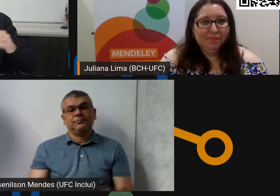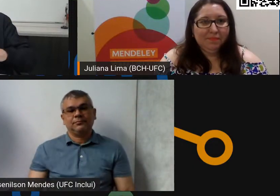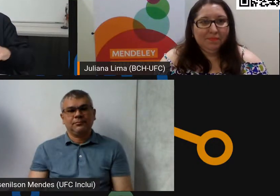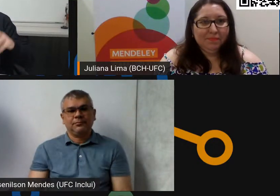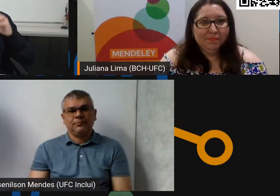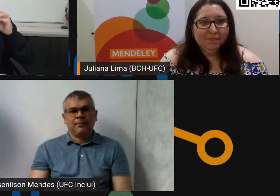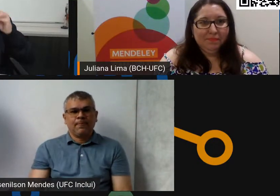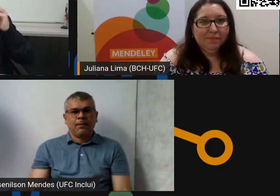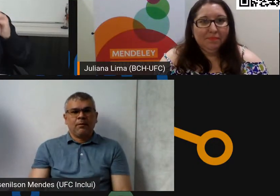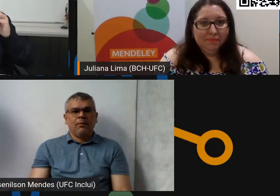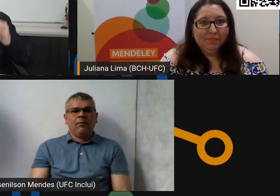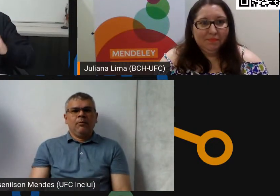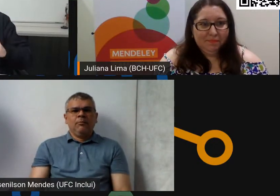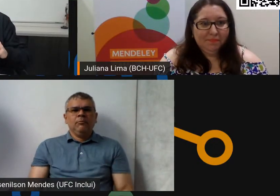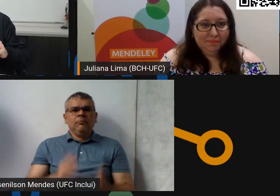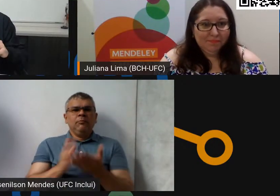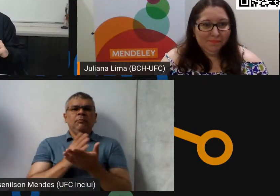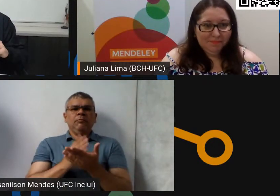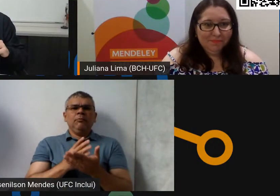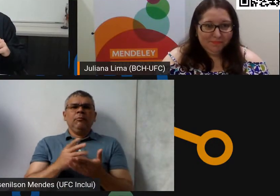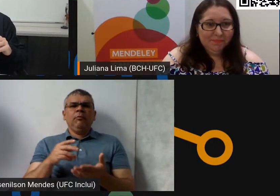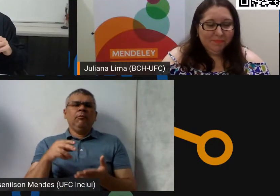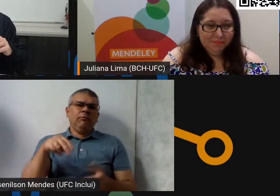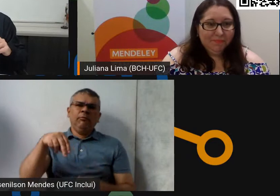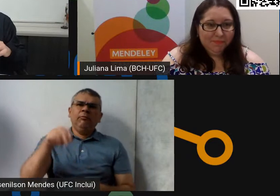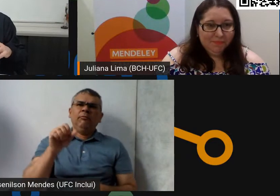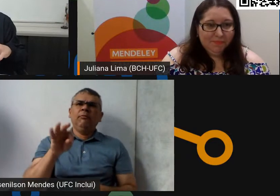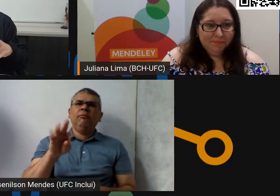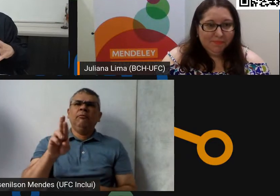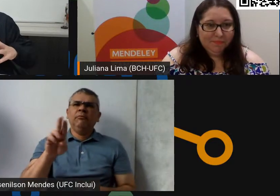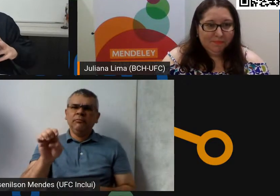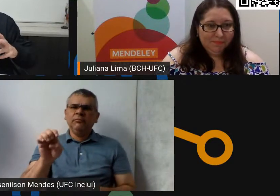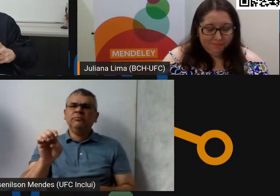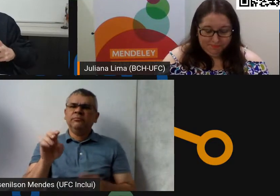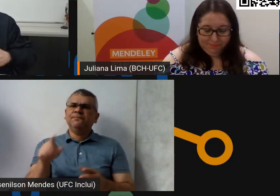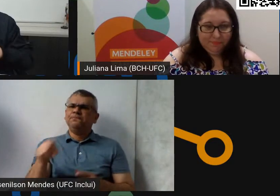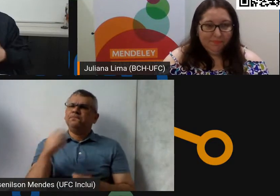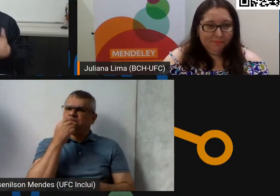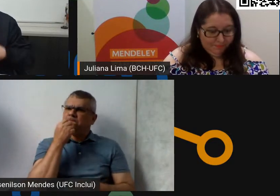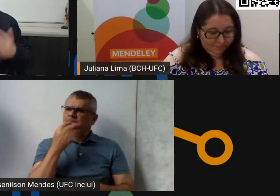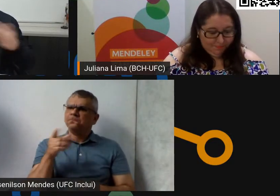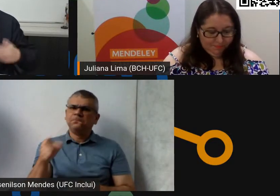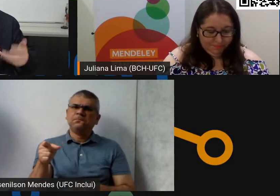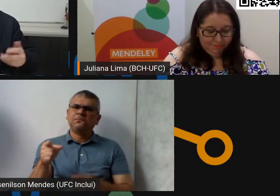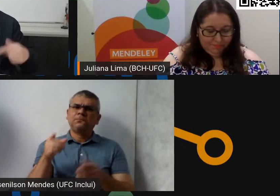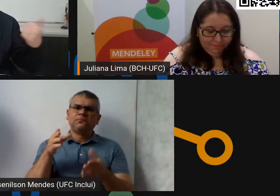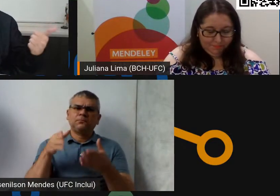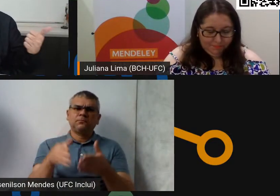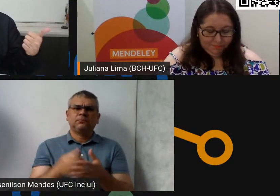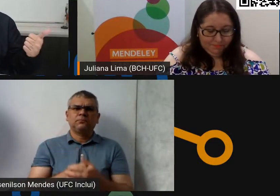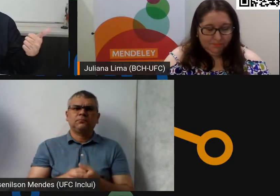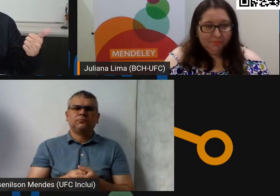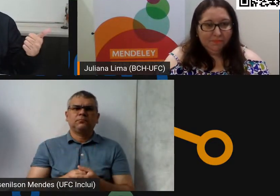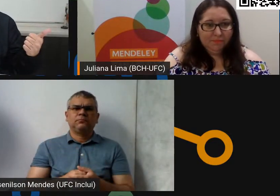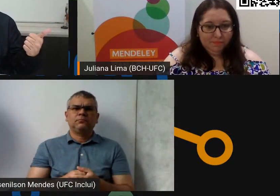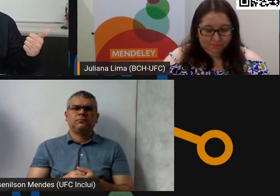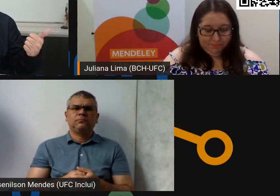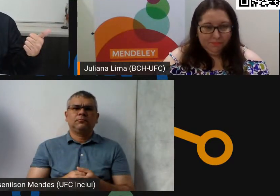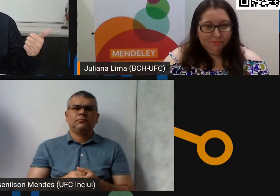da lei, inclusive, que são bem incisivas nesse ponto, né? Então, nós não podemos virar os coletores de dados da ciência